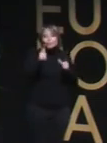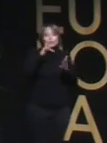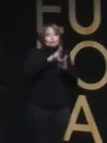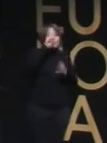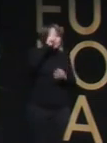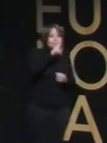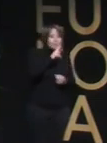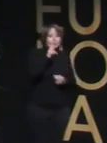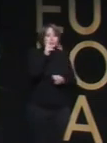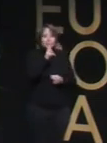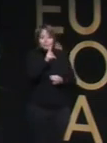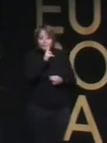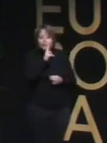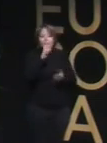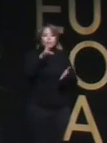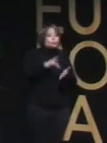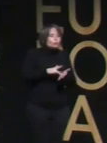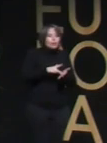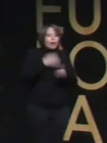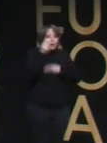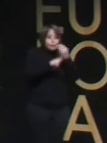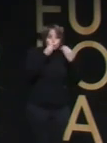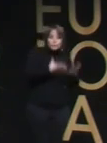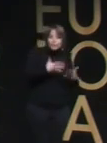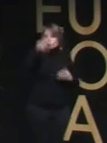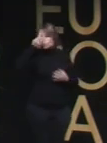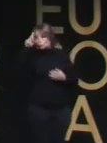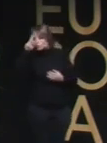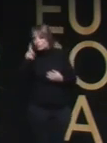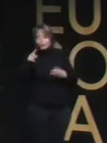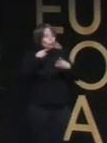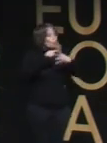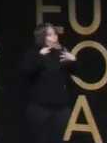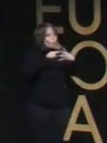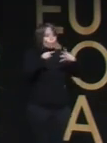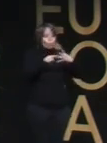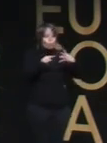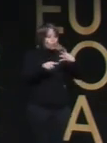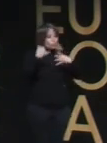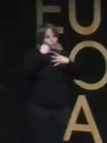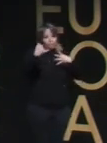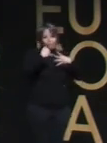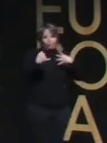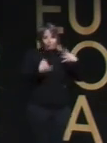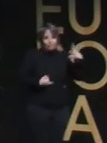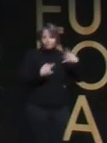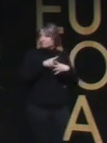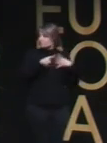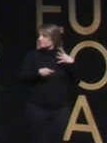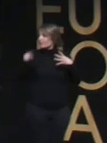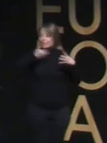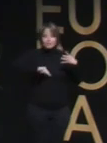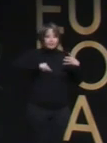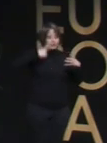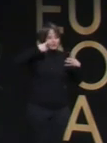aitas y muchas más que están funcionando bien sin saberlo en este sentido. Son cuatro ejes. ¿vale? Cuatro ejes. Sentirse